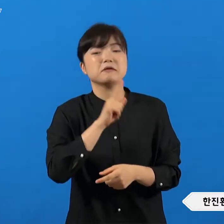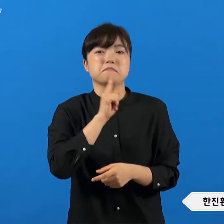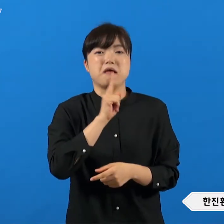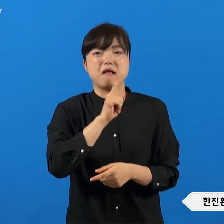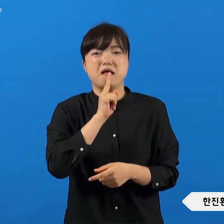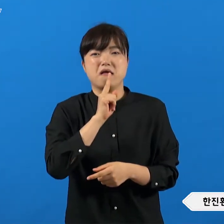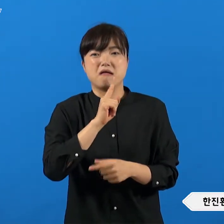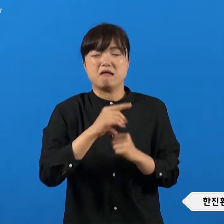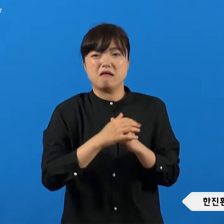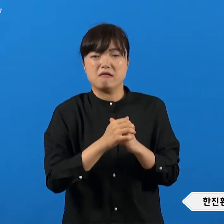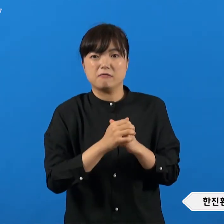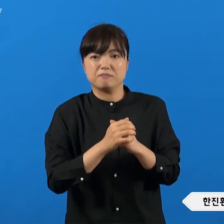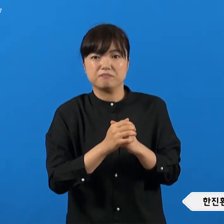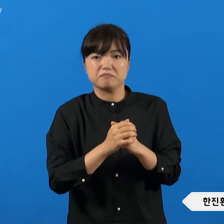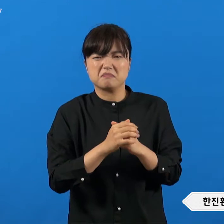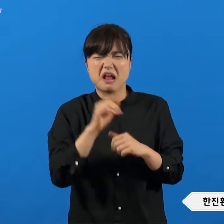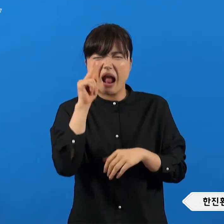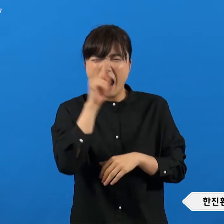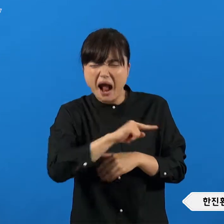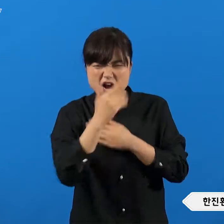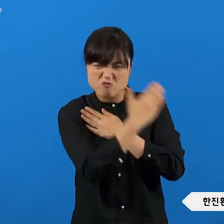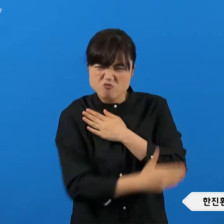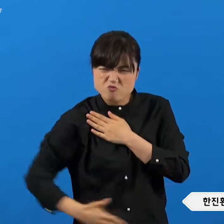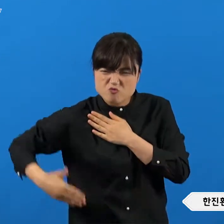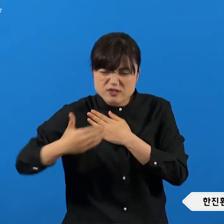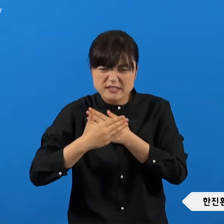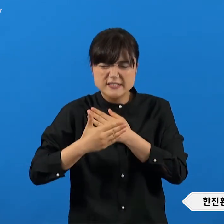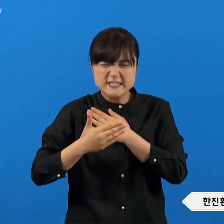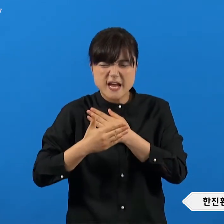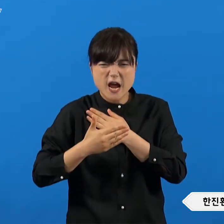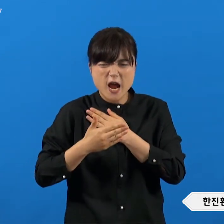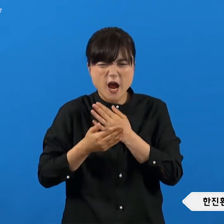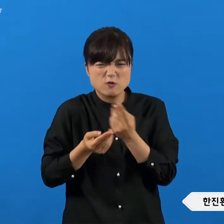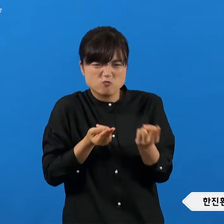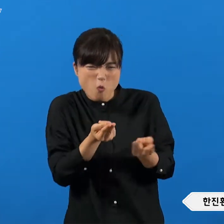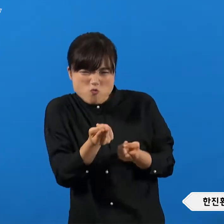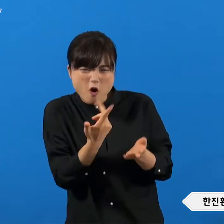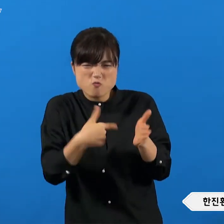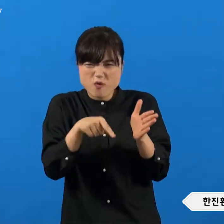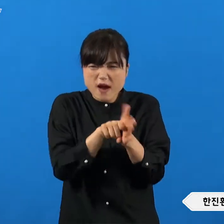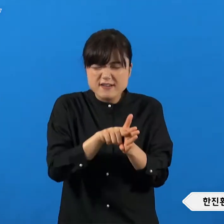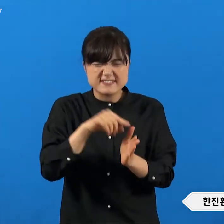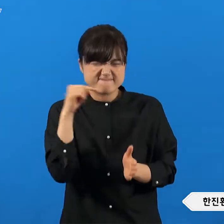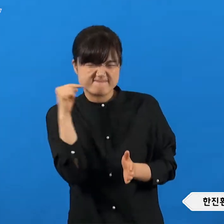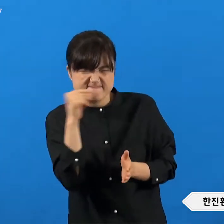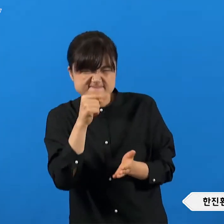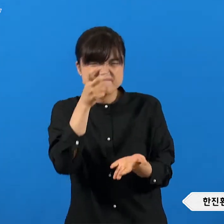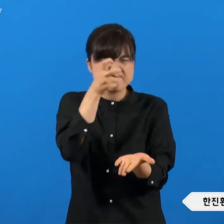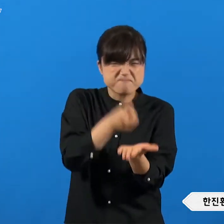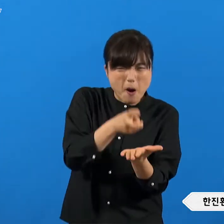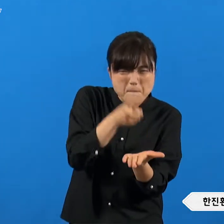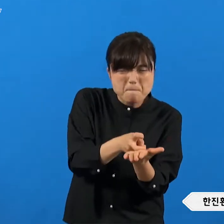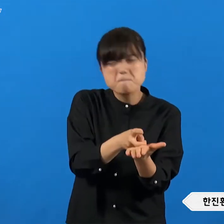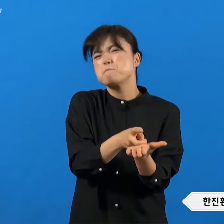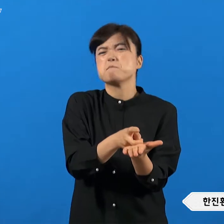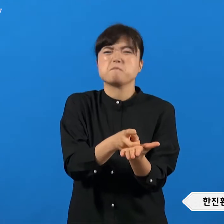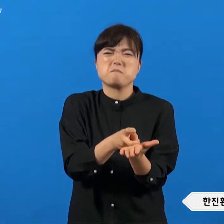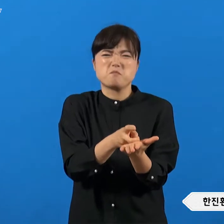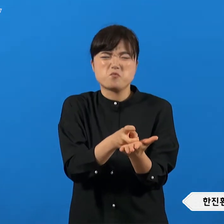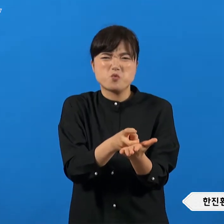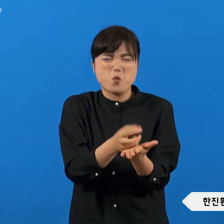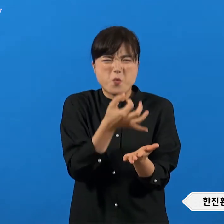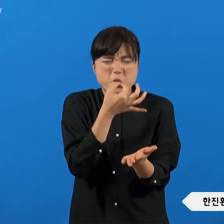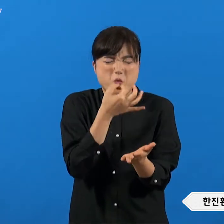합니다. 이 악한 육체를 제어하기 위해서는 엄격한 계율도 필요하고